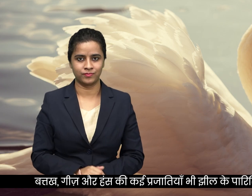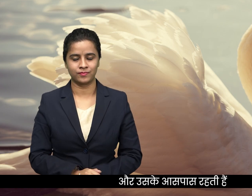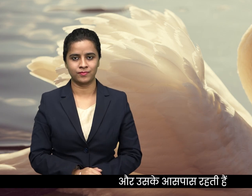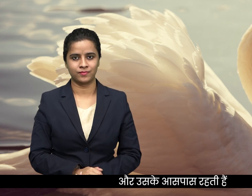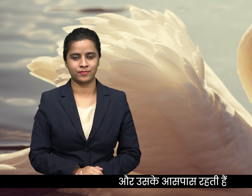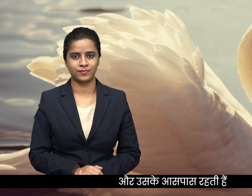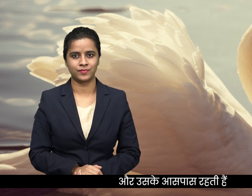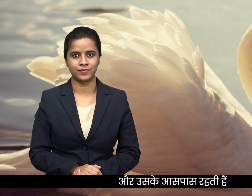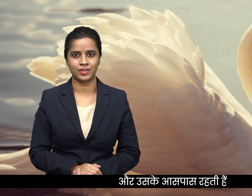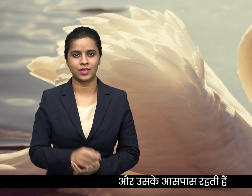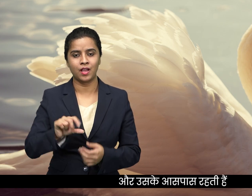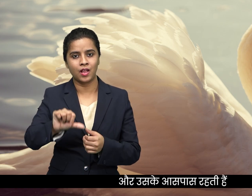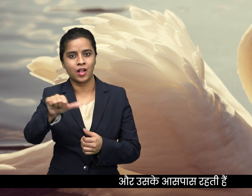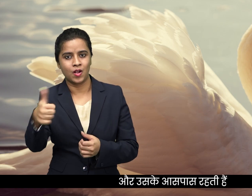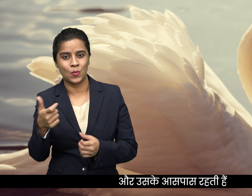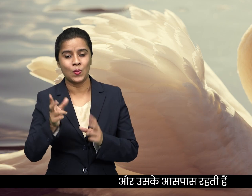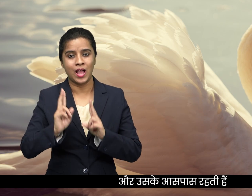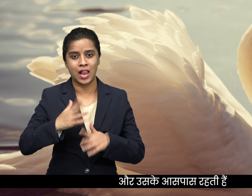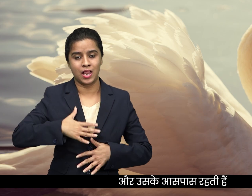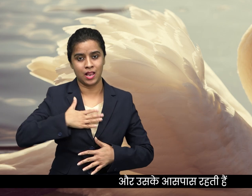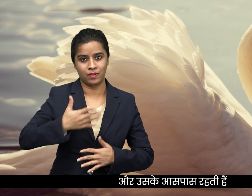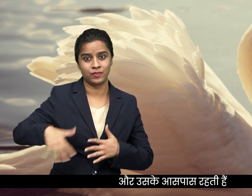और उसके आसपास रहती है।